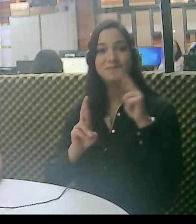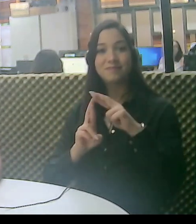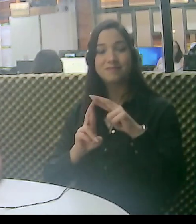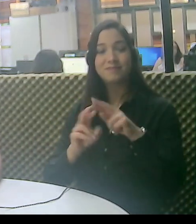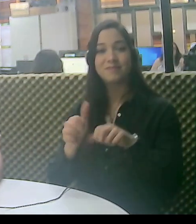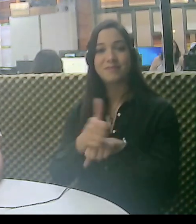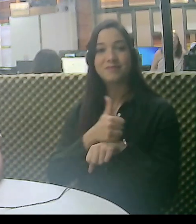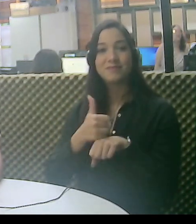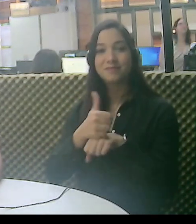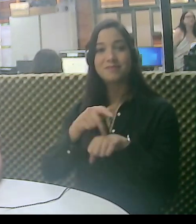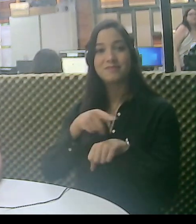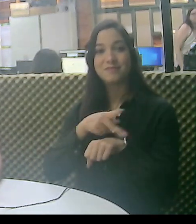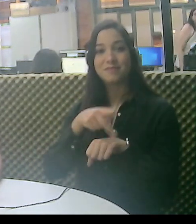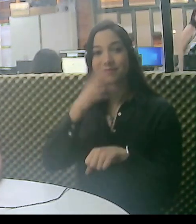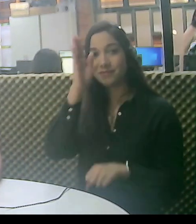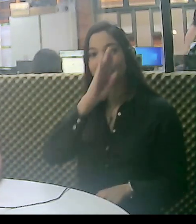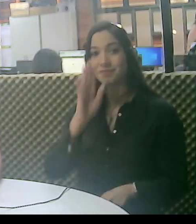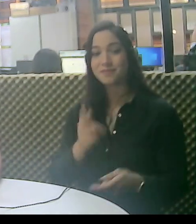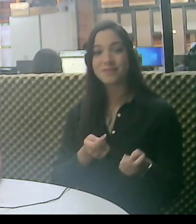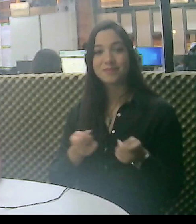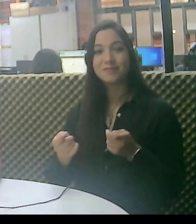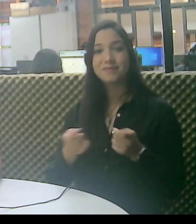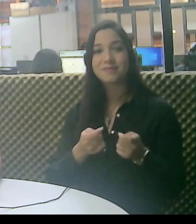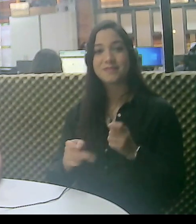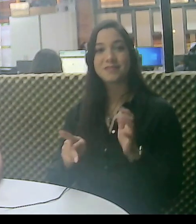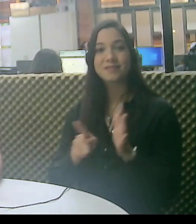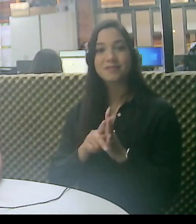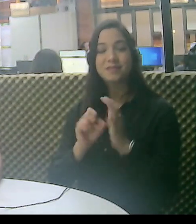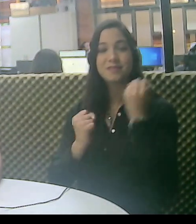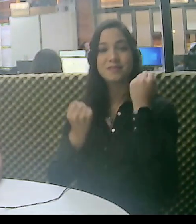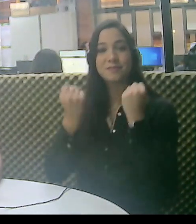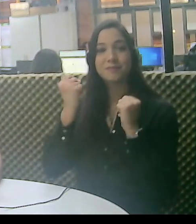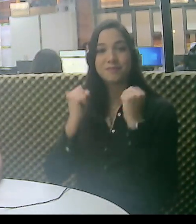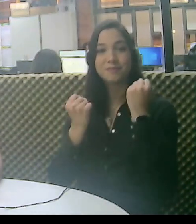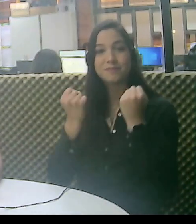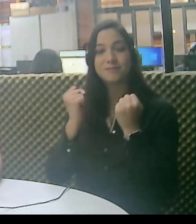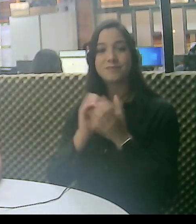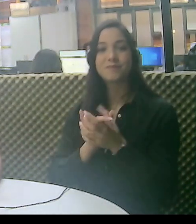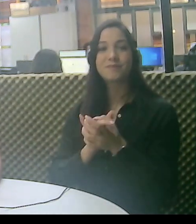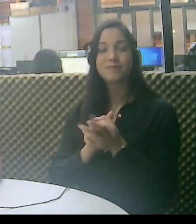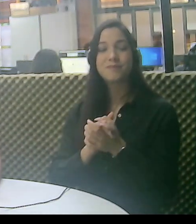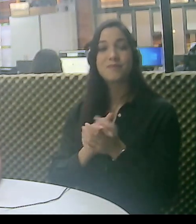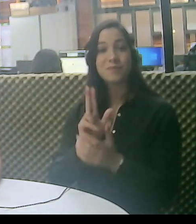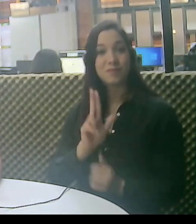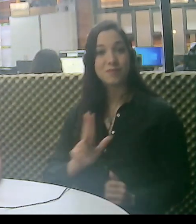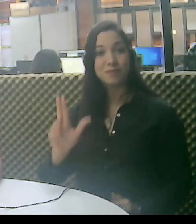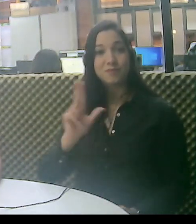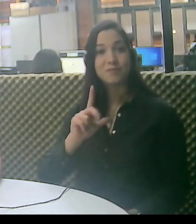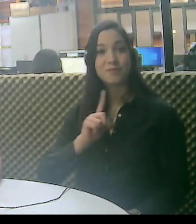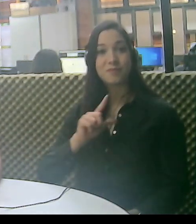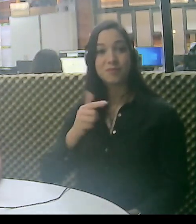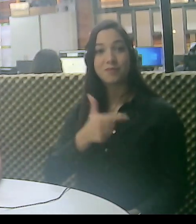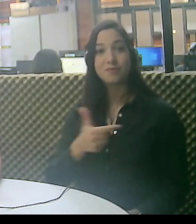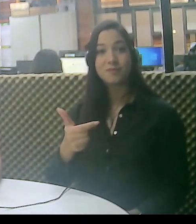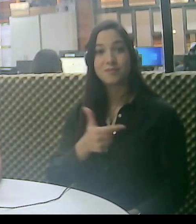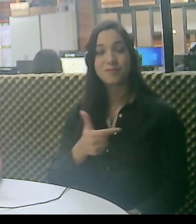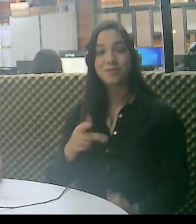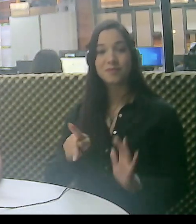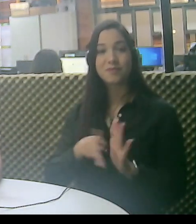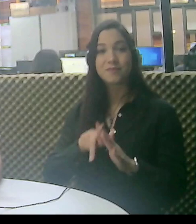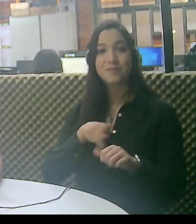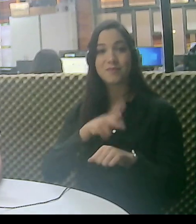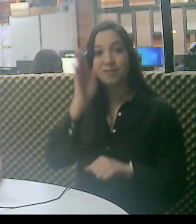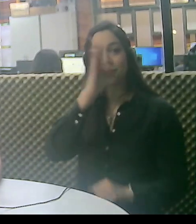entre os melhores do país para se fazer negócios no setor de indústria. Nesse ranking, Uberlândia ficou com o 22º lugar do